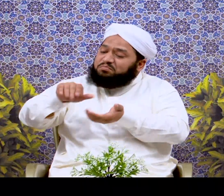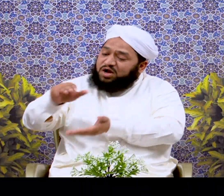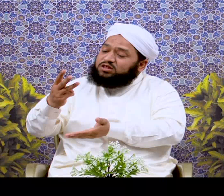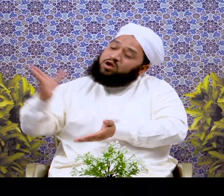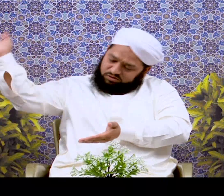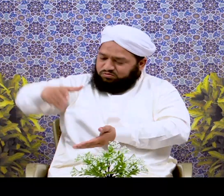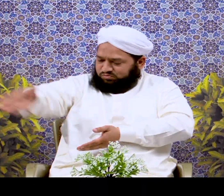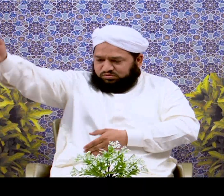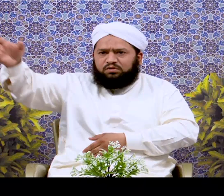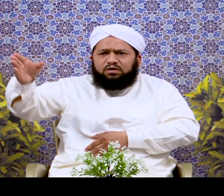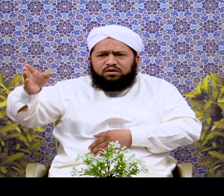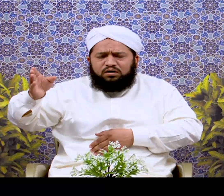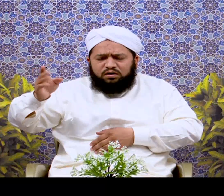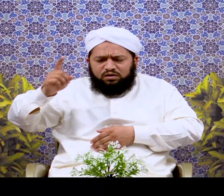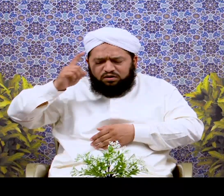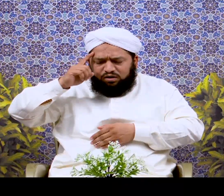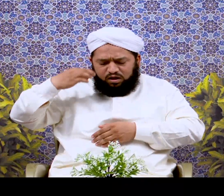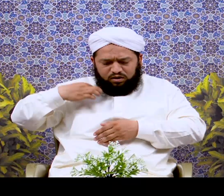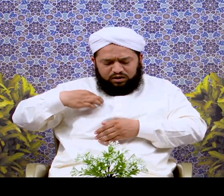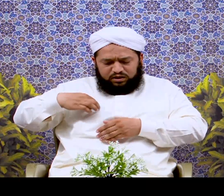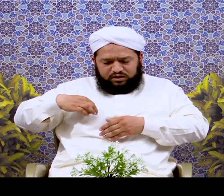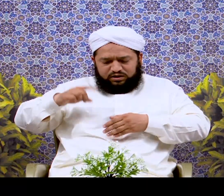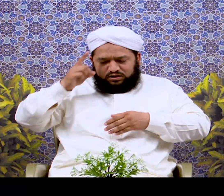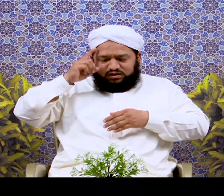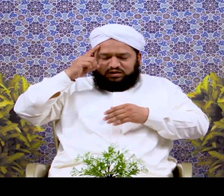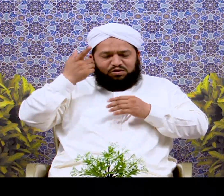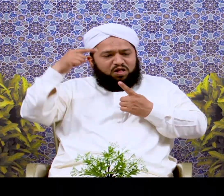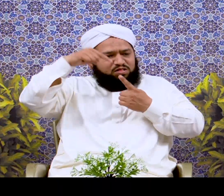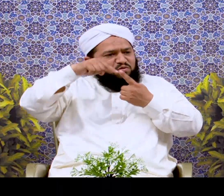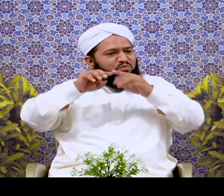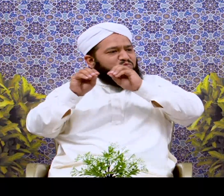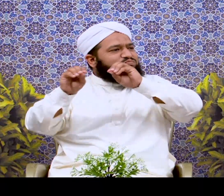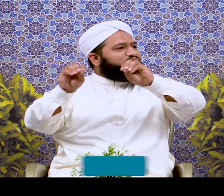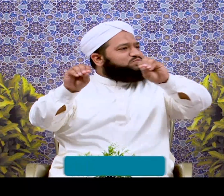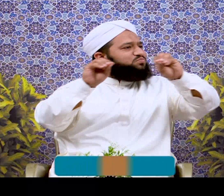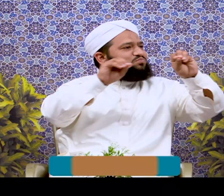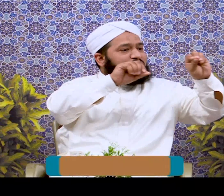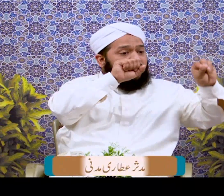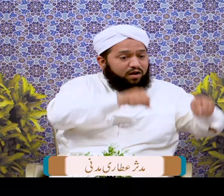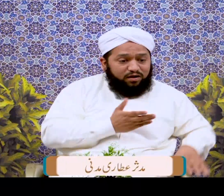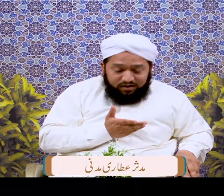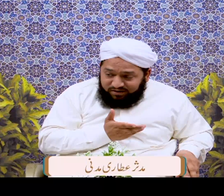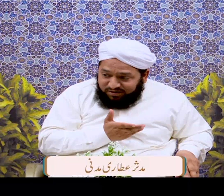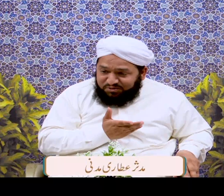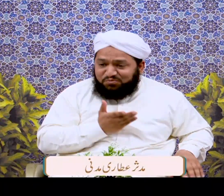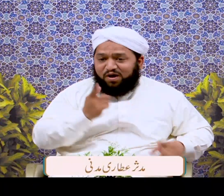رحمۃ اللہ علیہ کے یہ مرید نیک آدمی تھے، صوفیاء کرام کی خدمت کیا کرتے تھے۔ انہیں پیر کامل کا فیضان نصیب